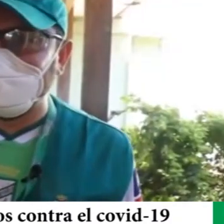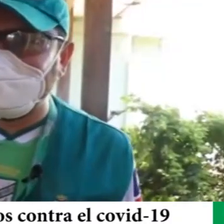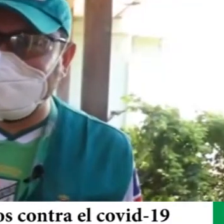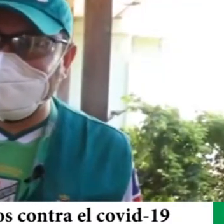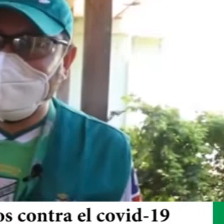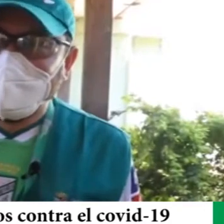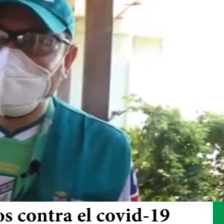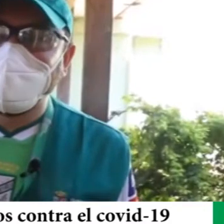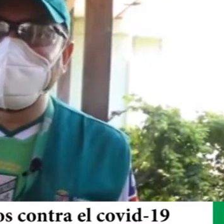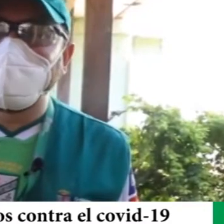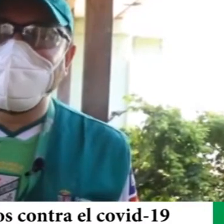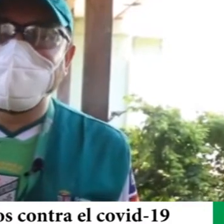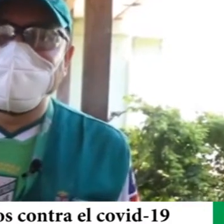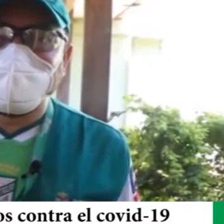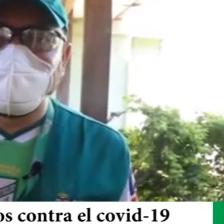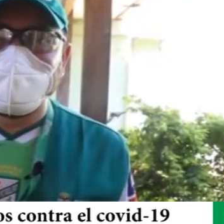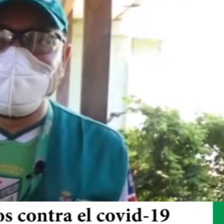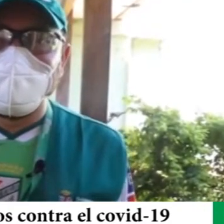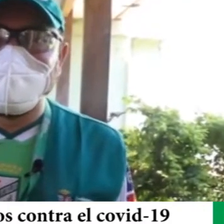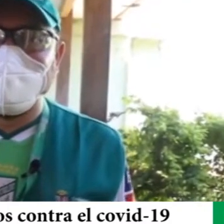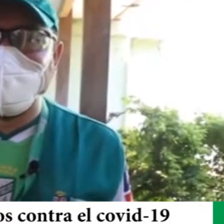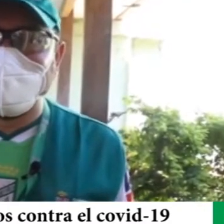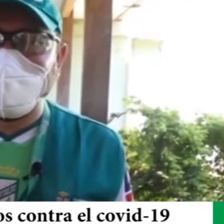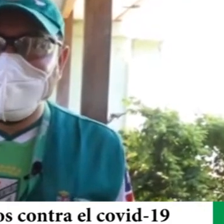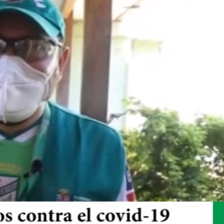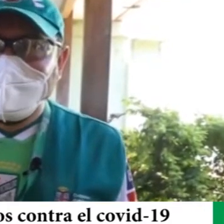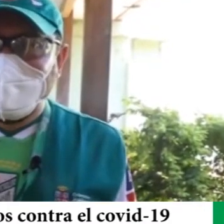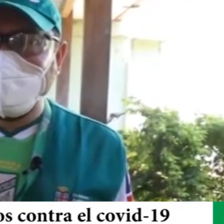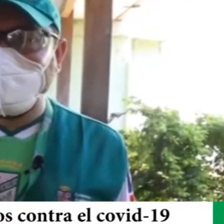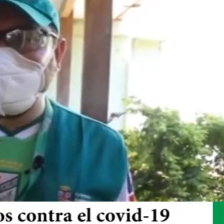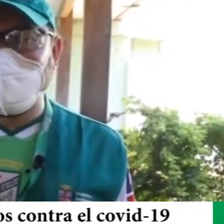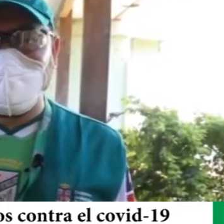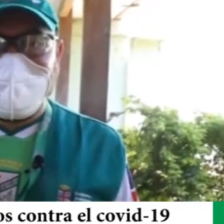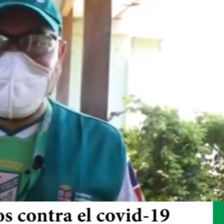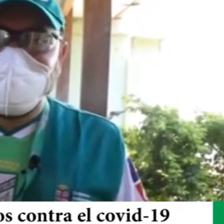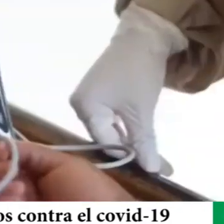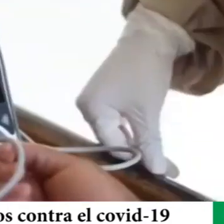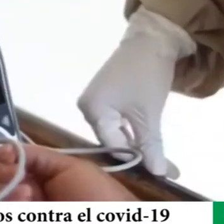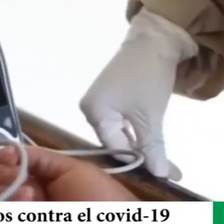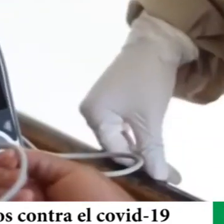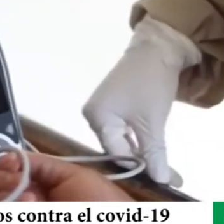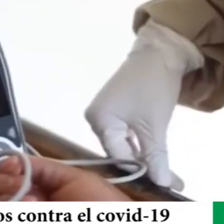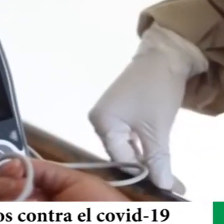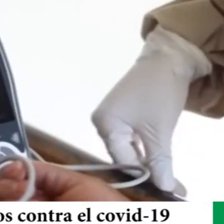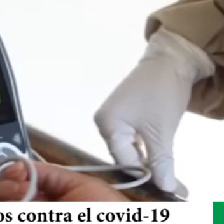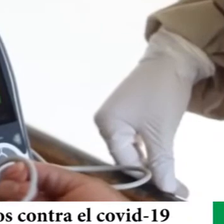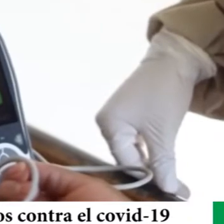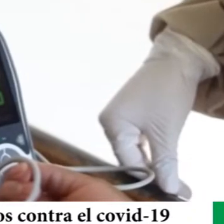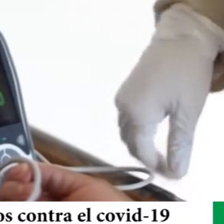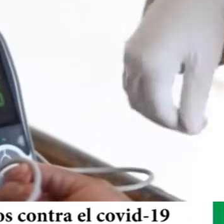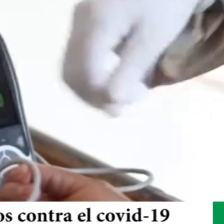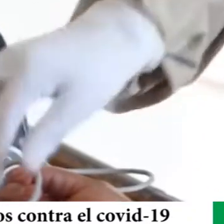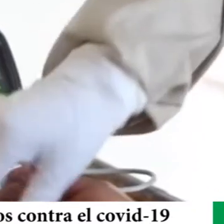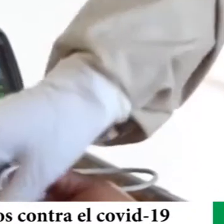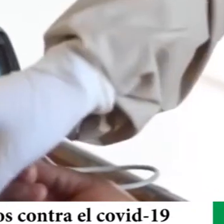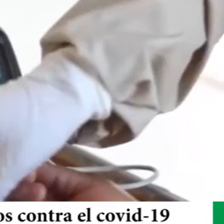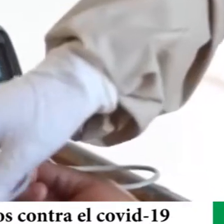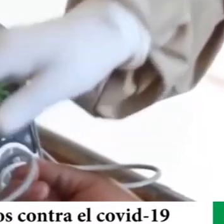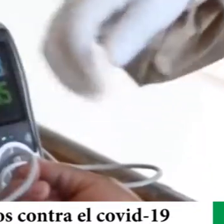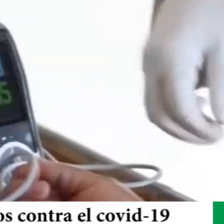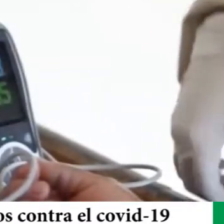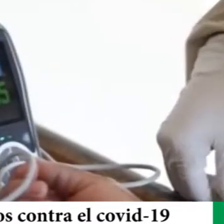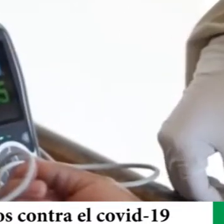han solicitado. Todo esto por instrucción de nuestro gobernador, el cual no se olvida ni de la gente en la